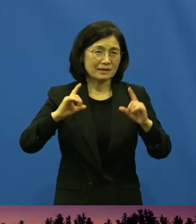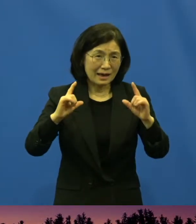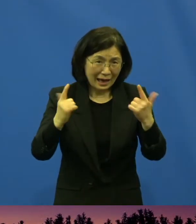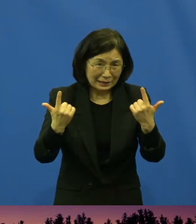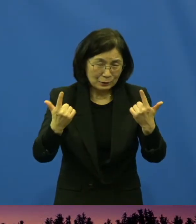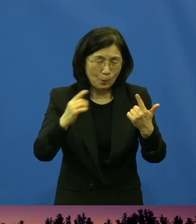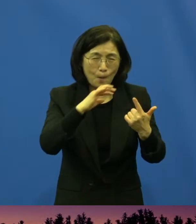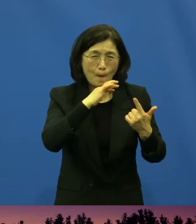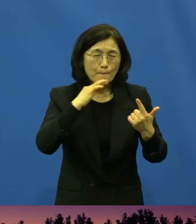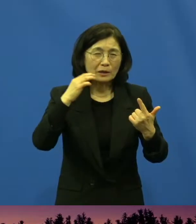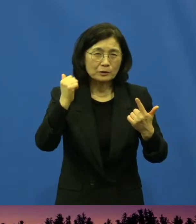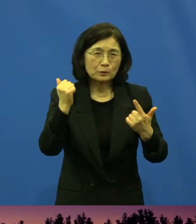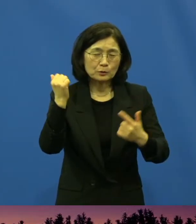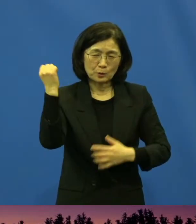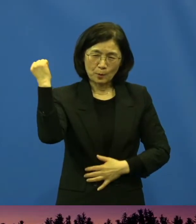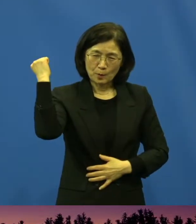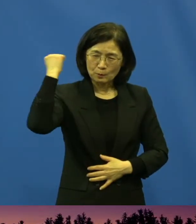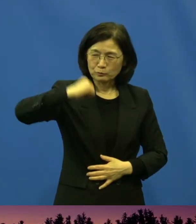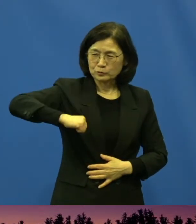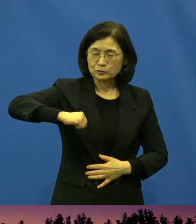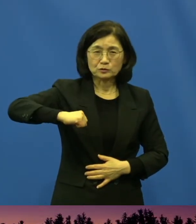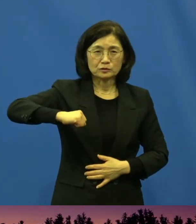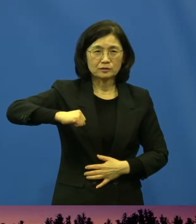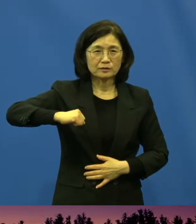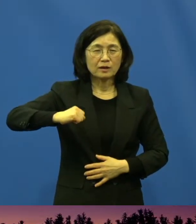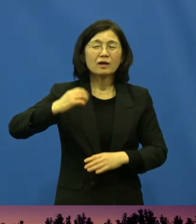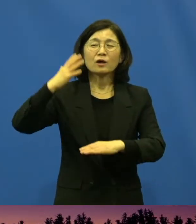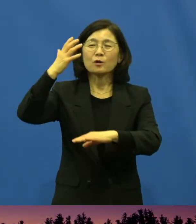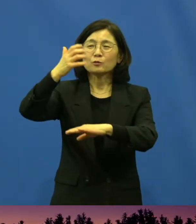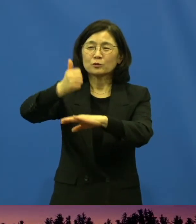베드로를 용서해 주세요.